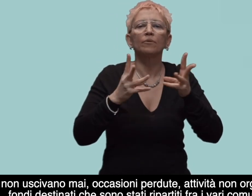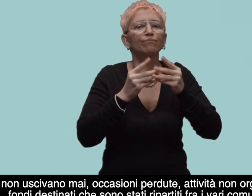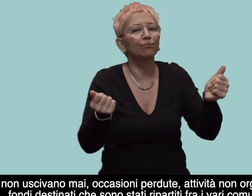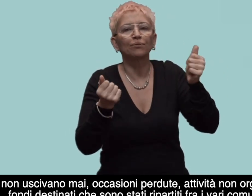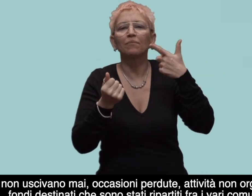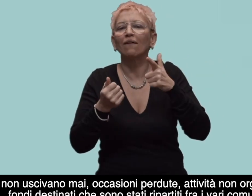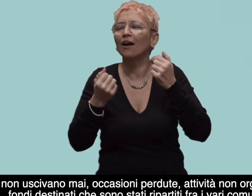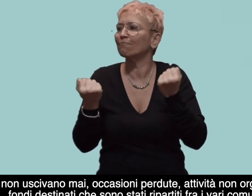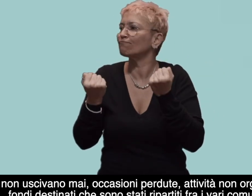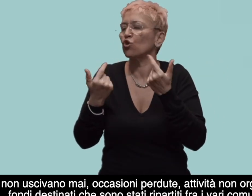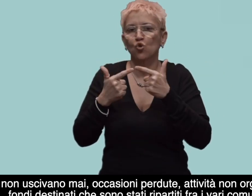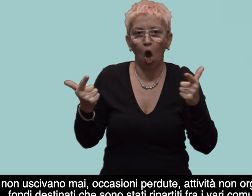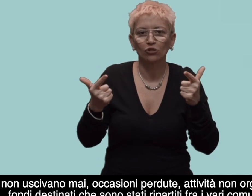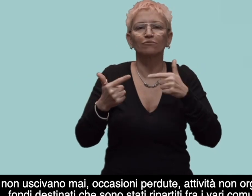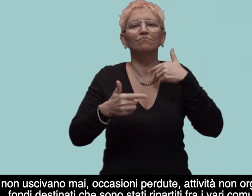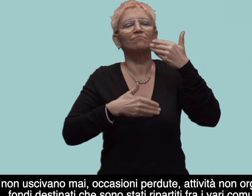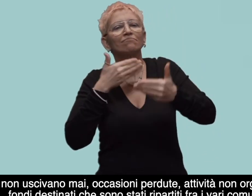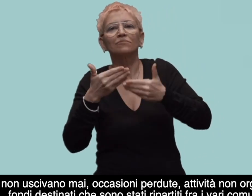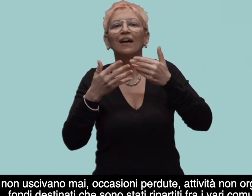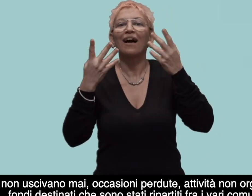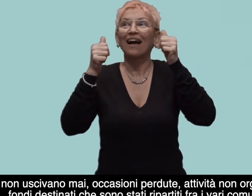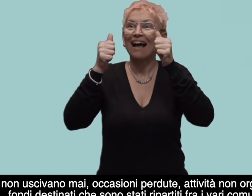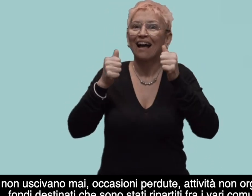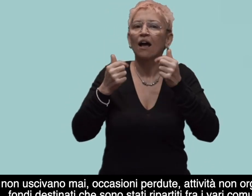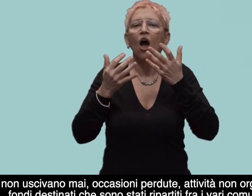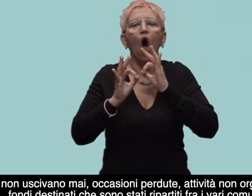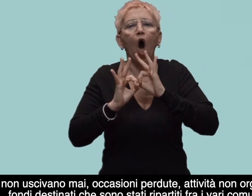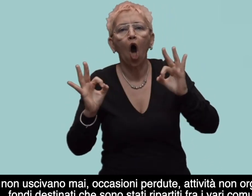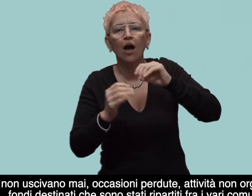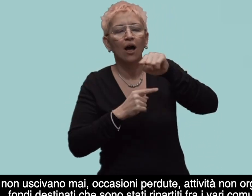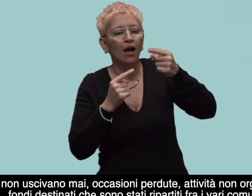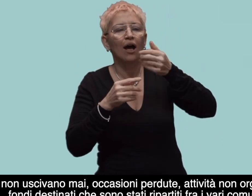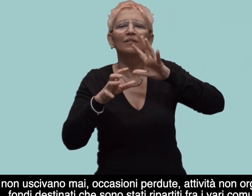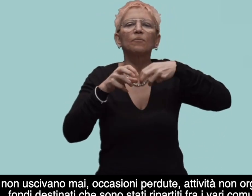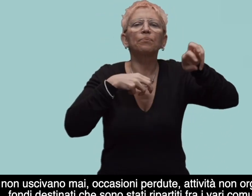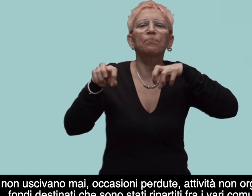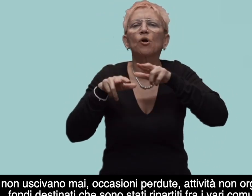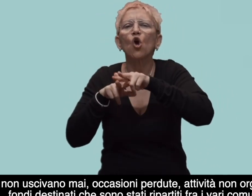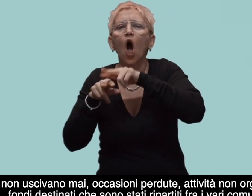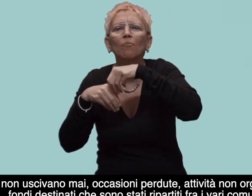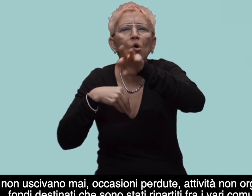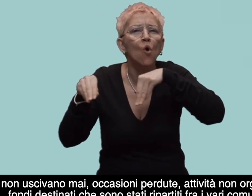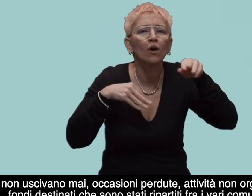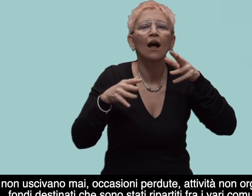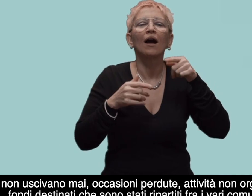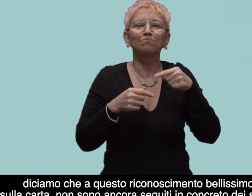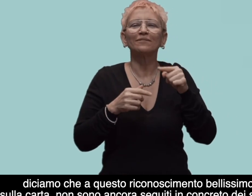attività non organizzate fondi destinati che sono stati ripartiti poi tra i vari comuni diciamo che a